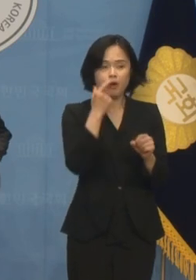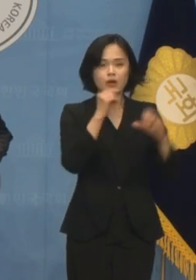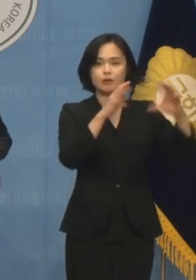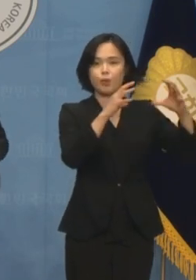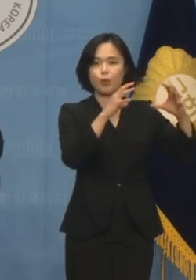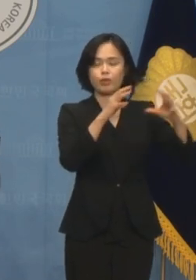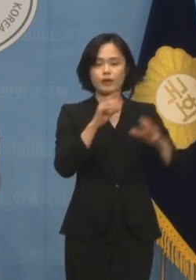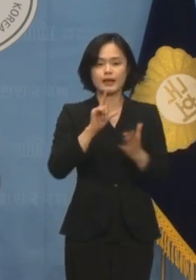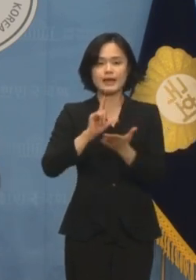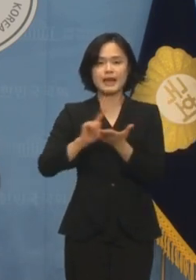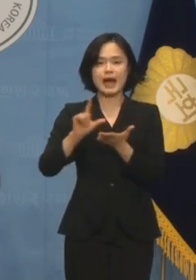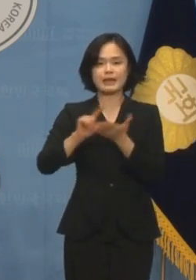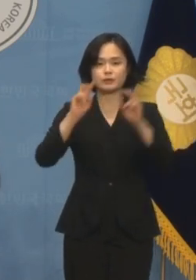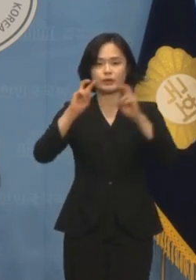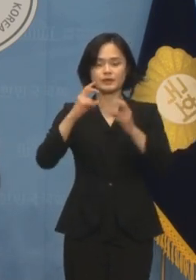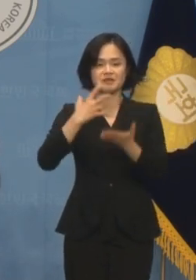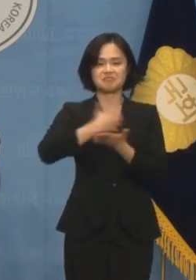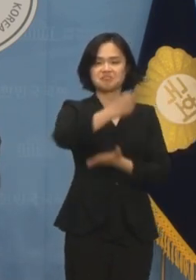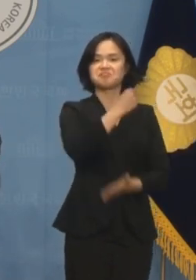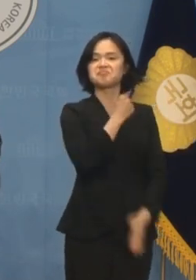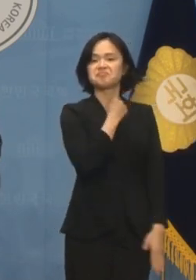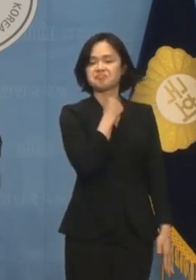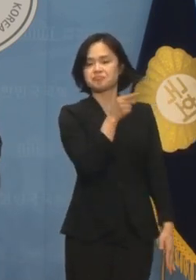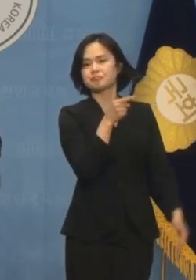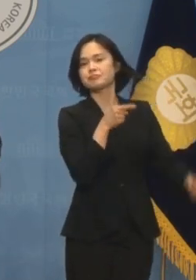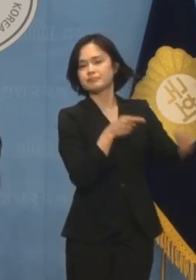일본 총무성이 행정지도에 이어서